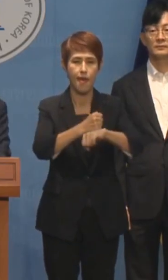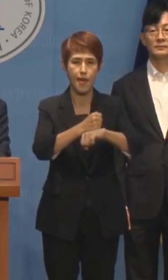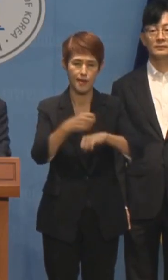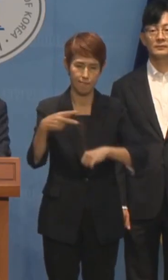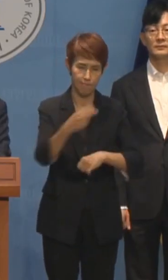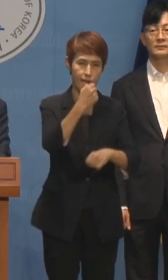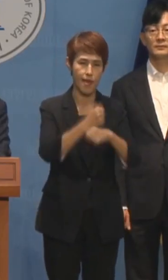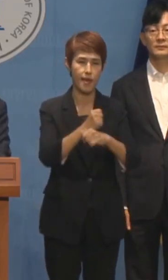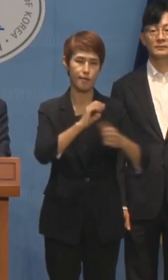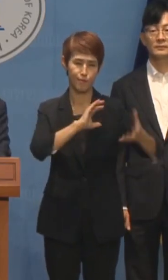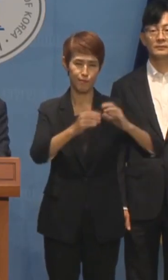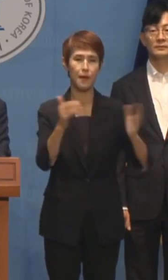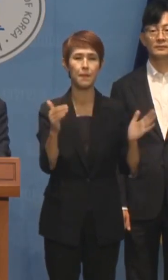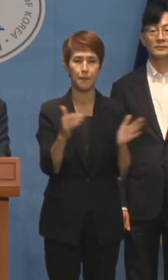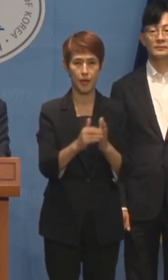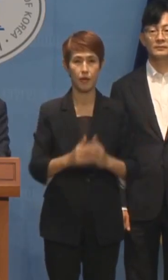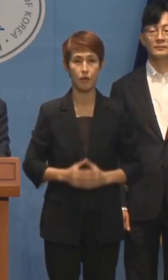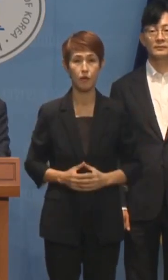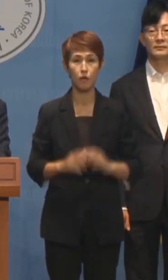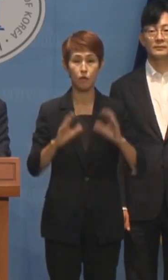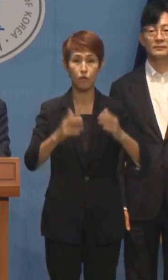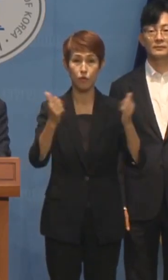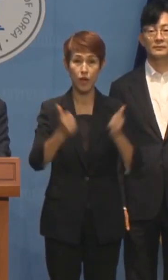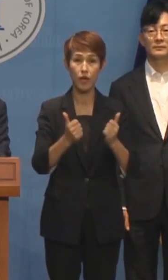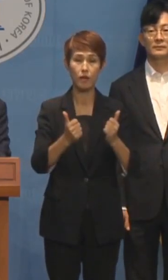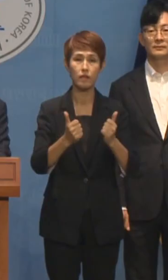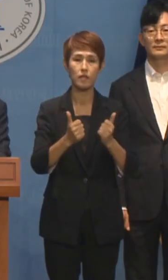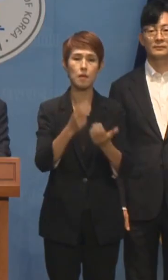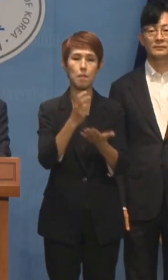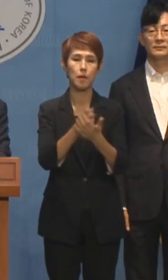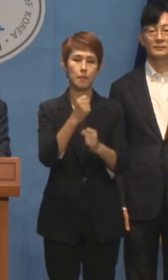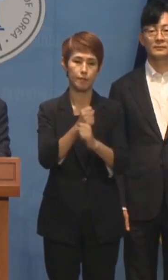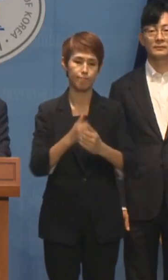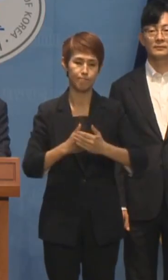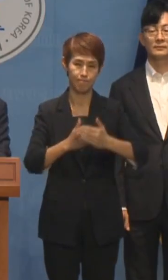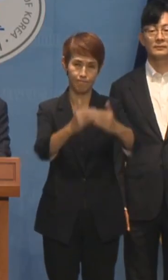왔으며 동시에 국회 차원의 입법을 진행했습니다.